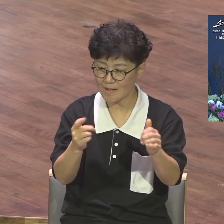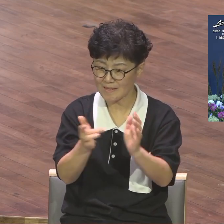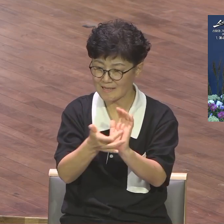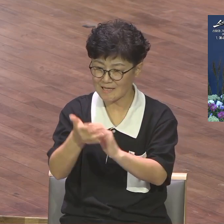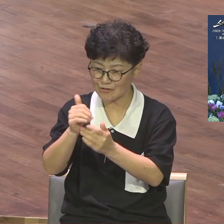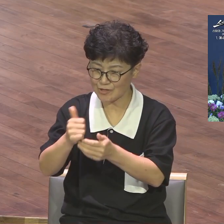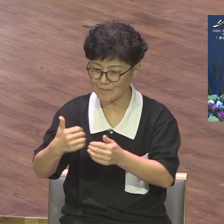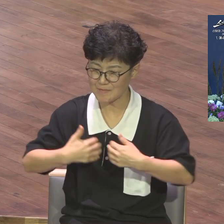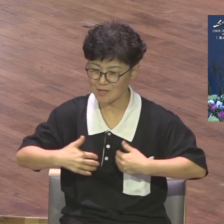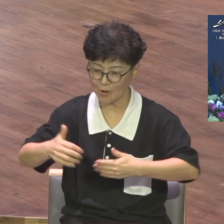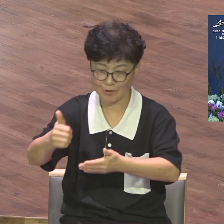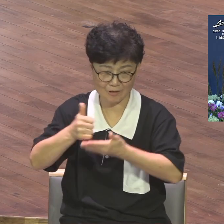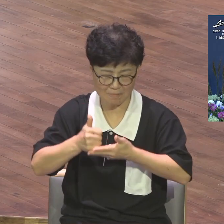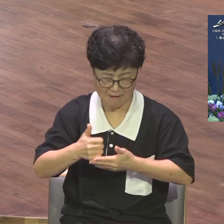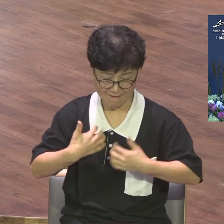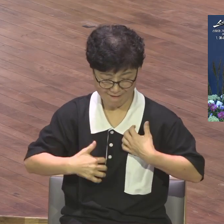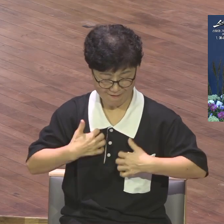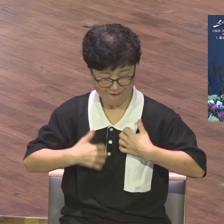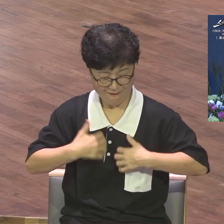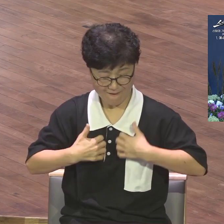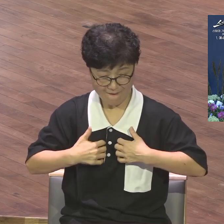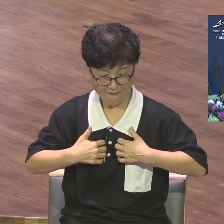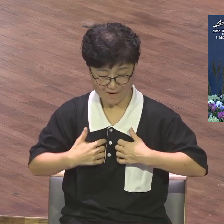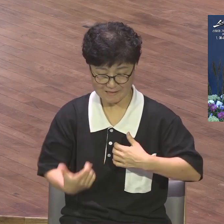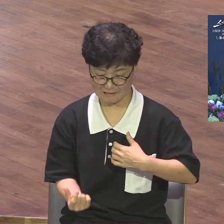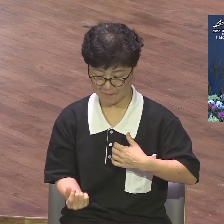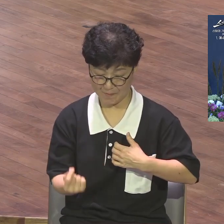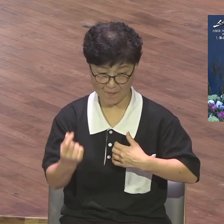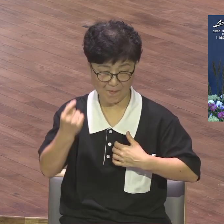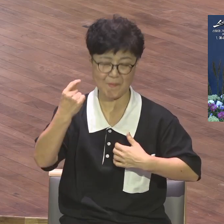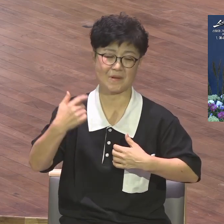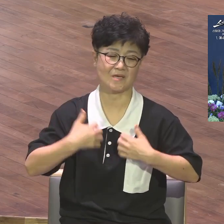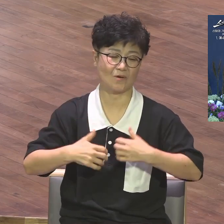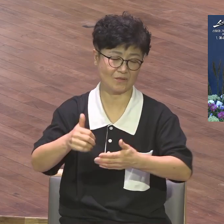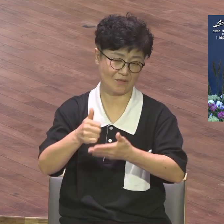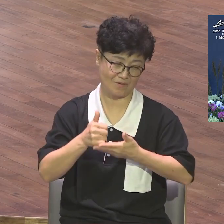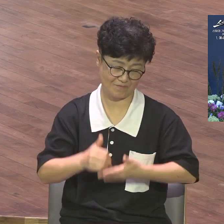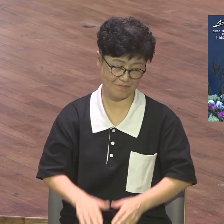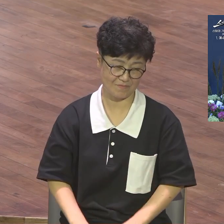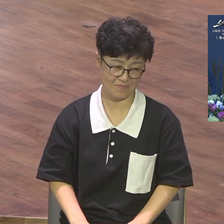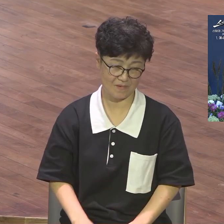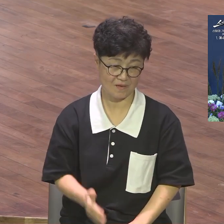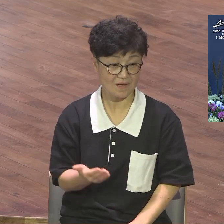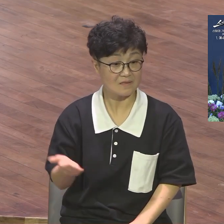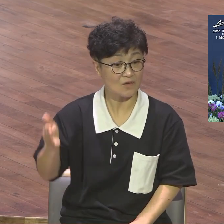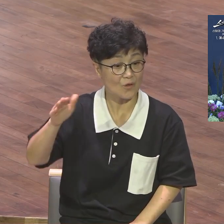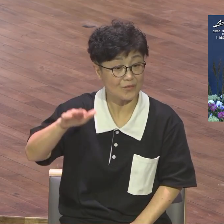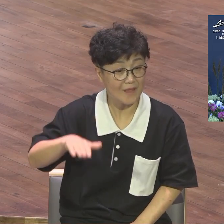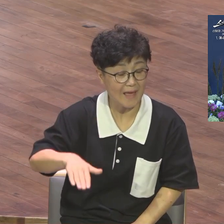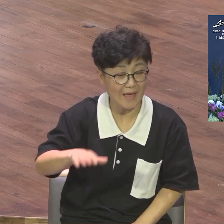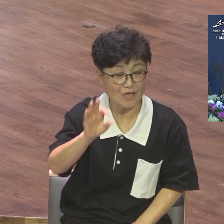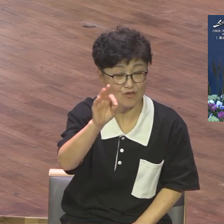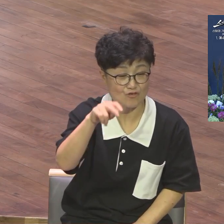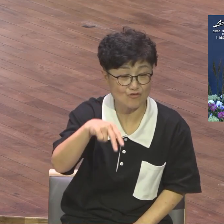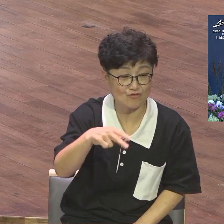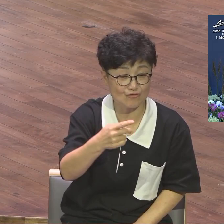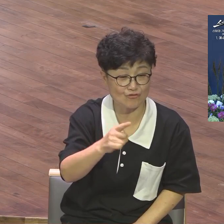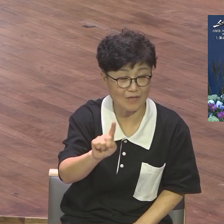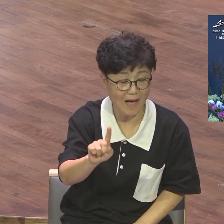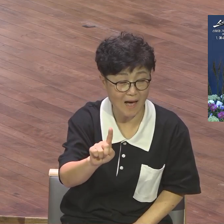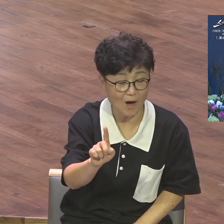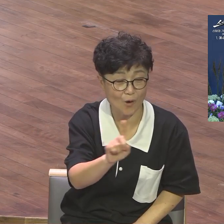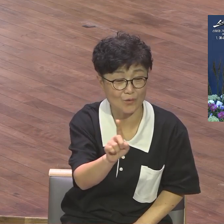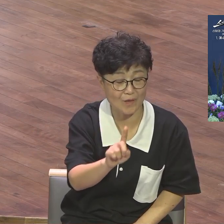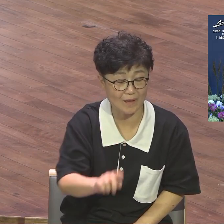기쁨으로 영접했는지 알 수 있습니다. 반면에 이번 강단 말씀에 가룬 유다 가장 큰 착각과 실수가 본인 스스로